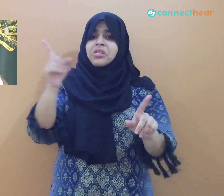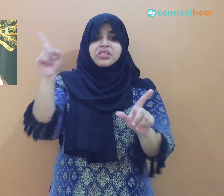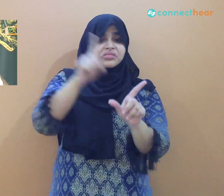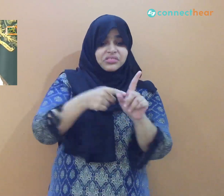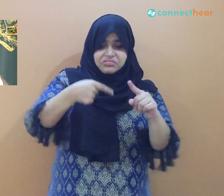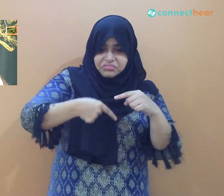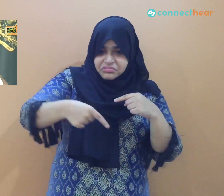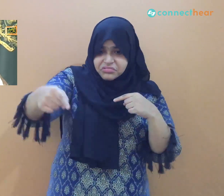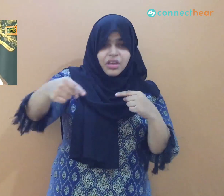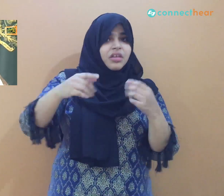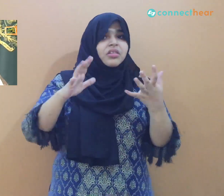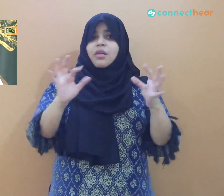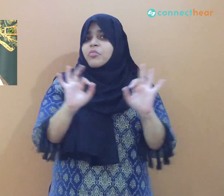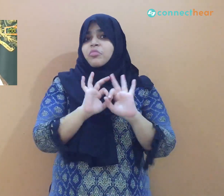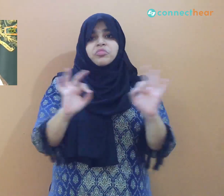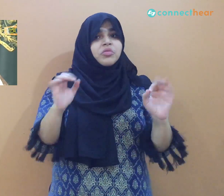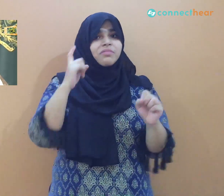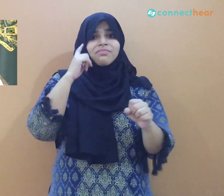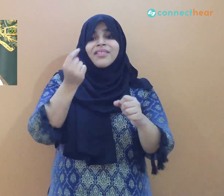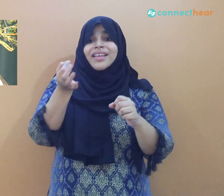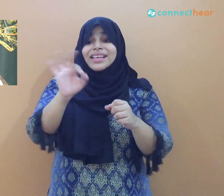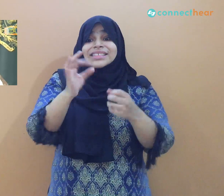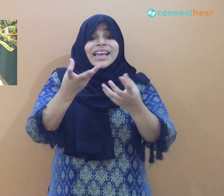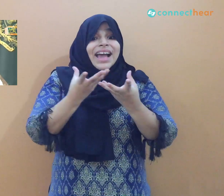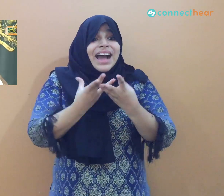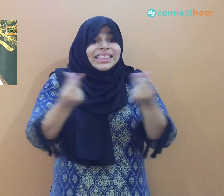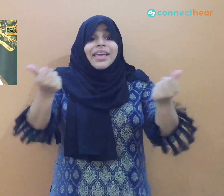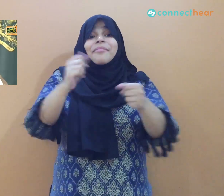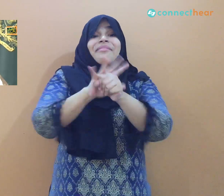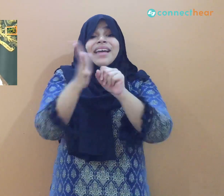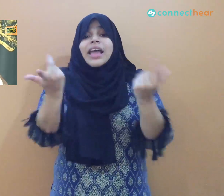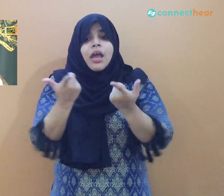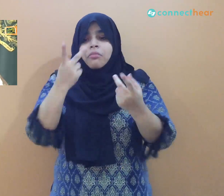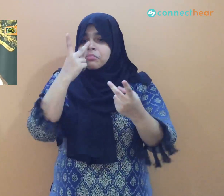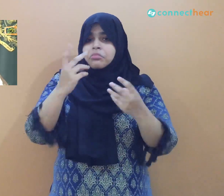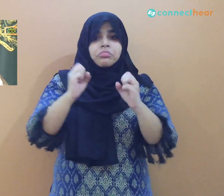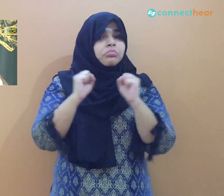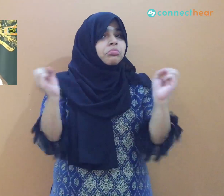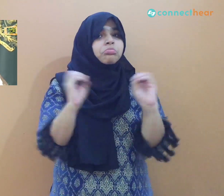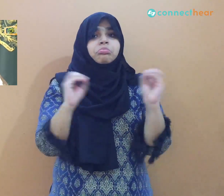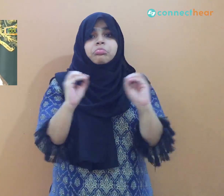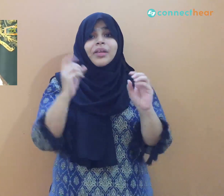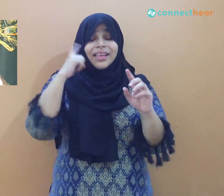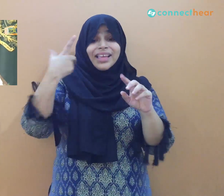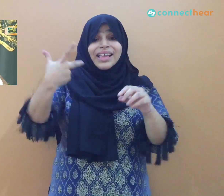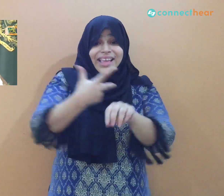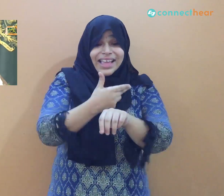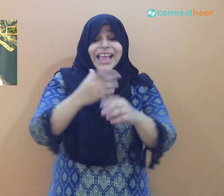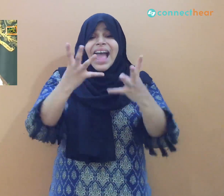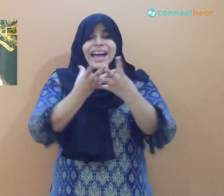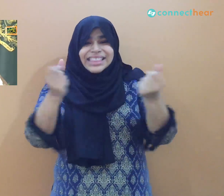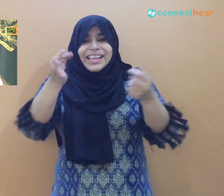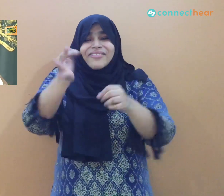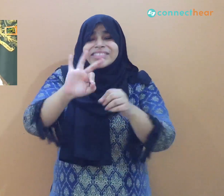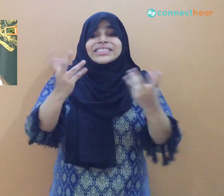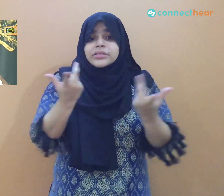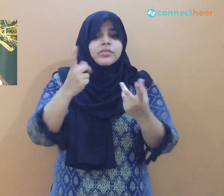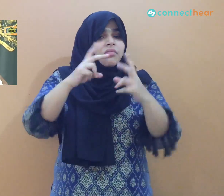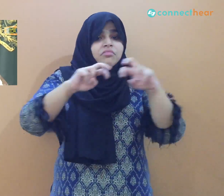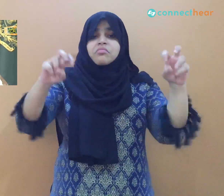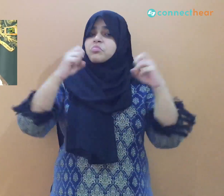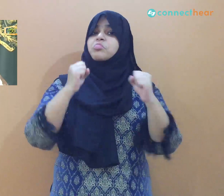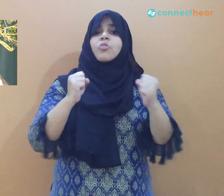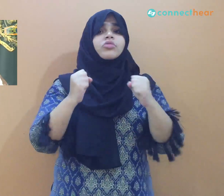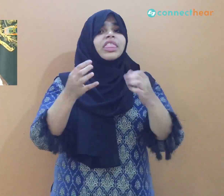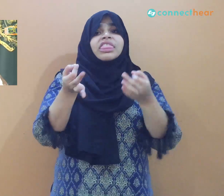سال تک تو کوئی ویکسین نہیں نظر آ رہی. یعنی اگر ہم نے اس کا علاج کرنا ہے کرونا وائرس کا، تو ابھی تک تو کوئی علاج